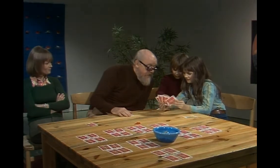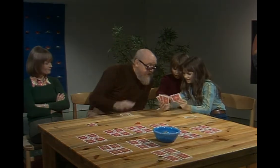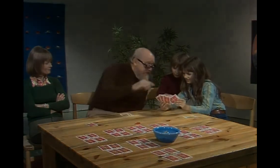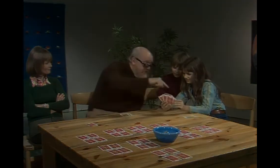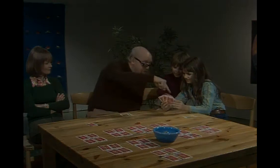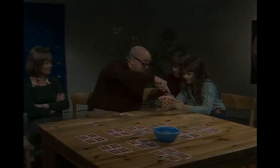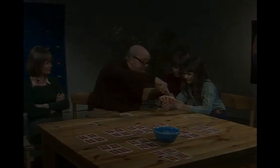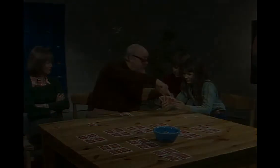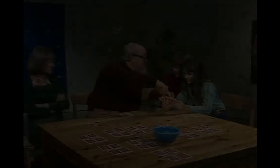Det är svårast.